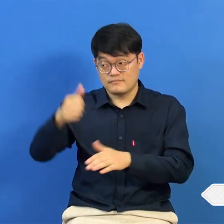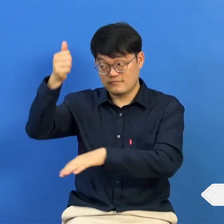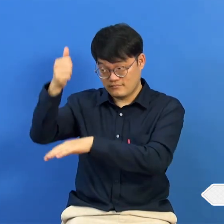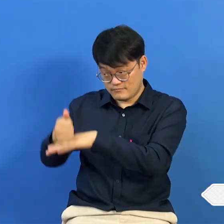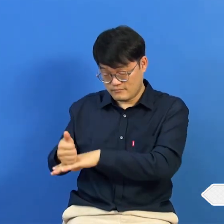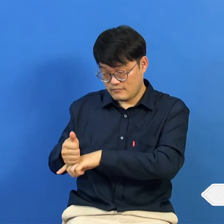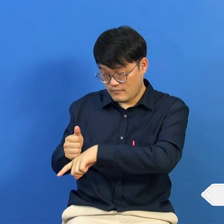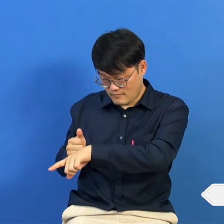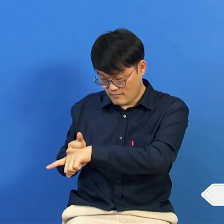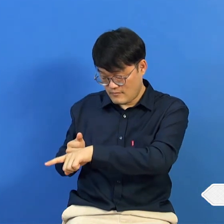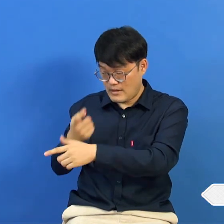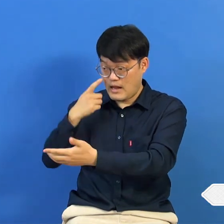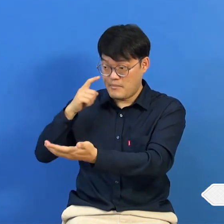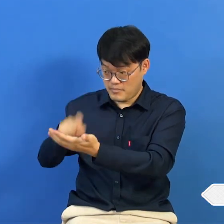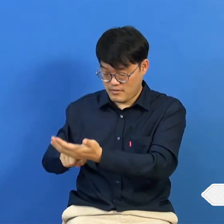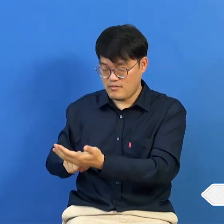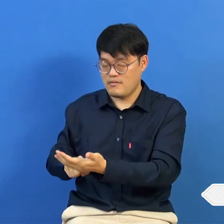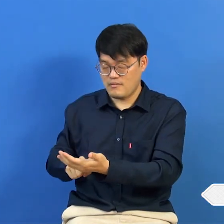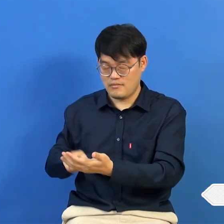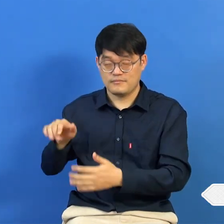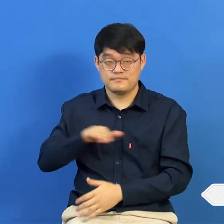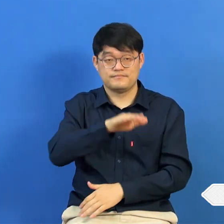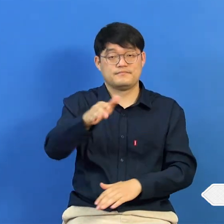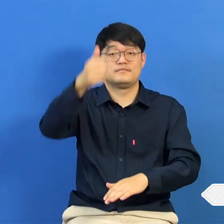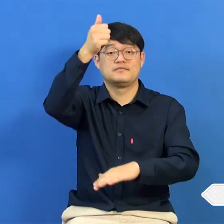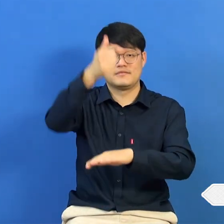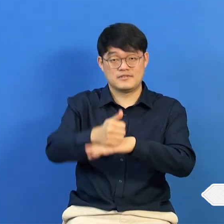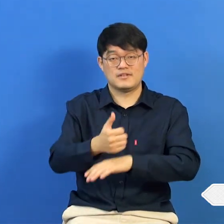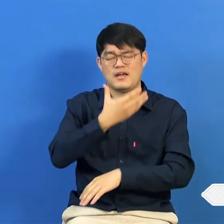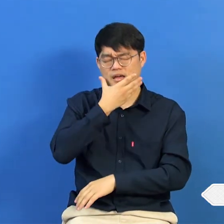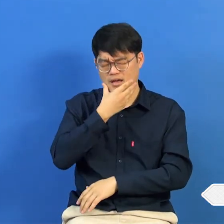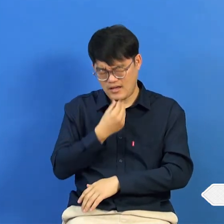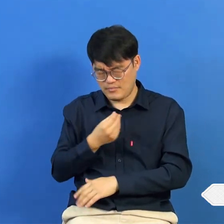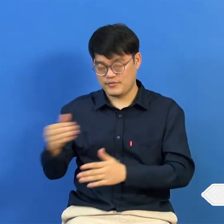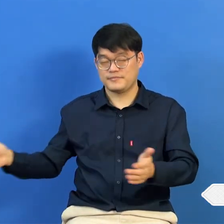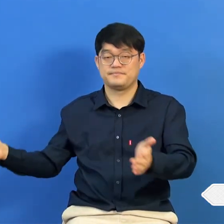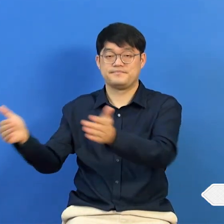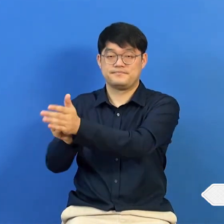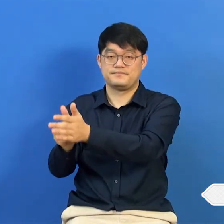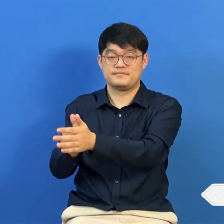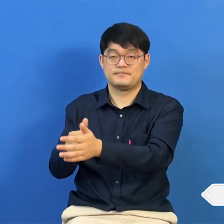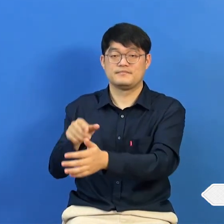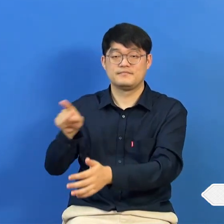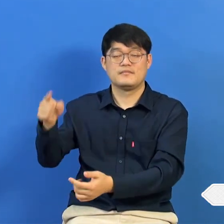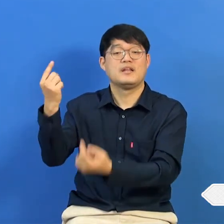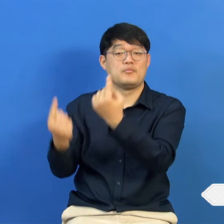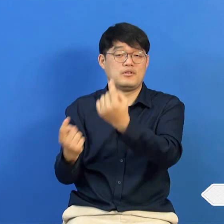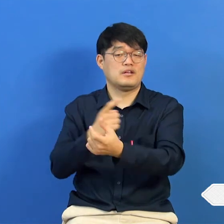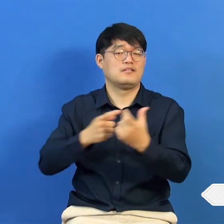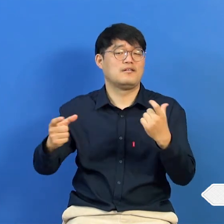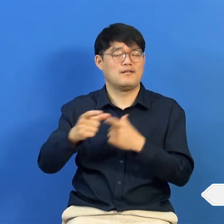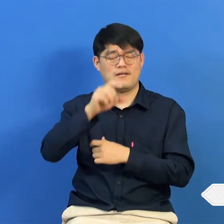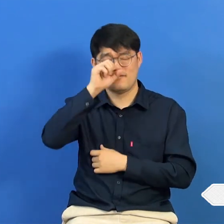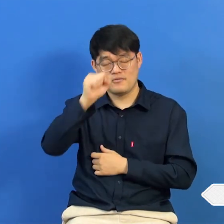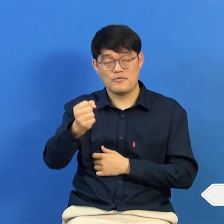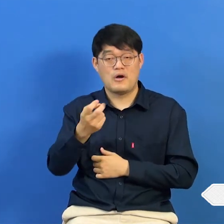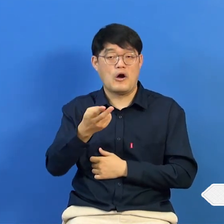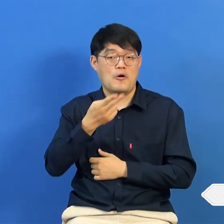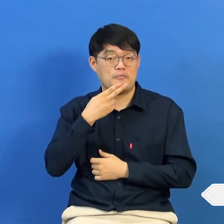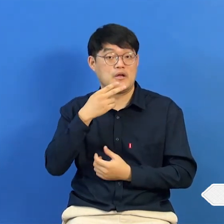봐버렸습니다. 우리의 끝은 해피엔딩입니다. 그보다 더 좋을 수 없을